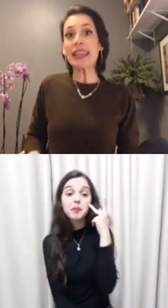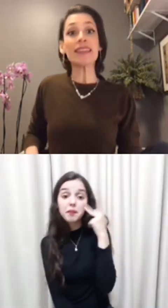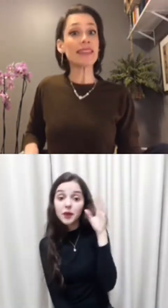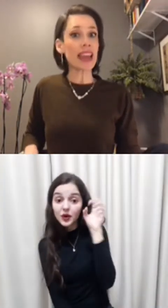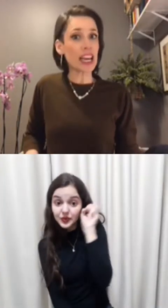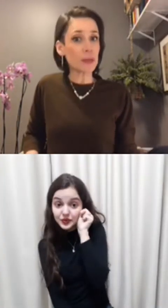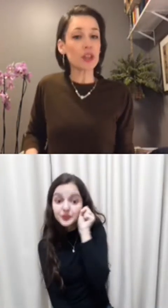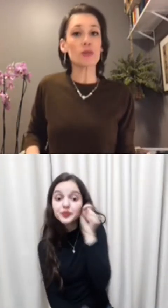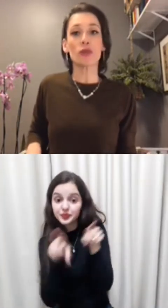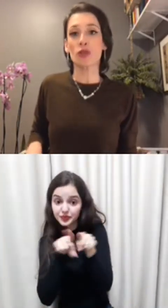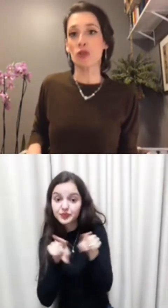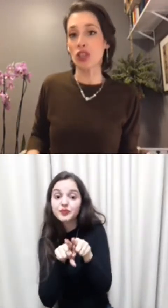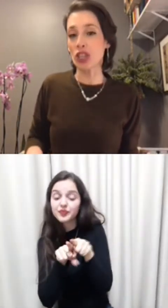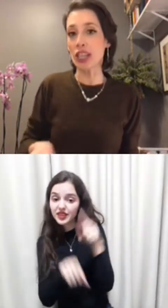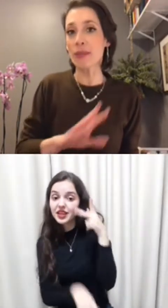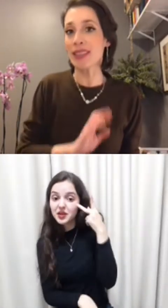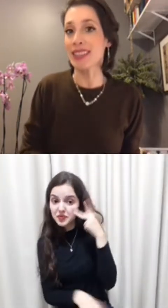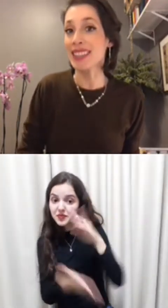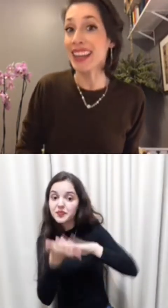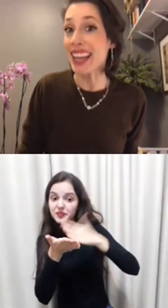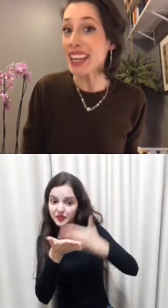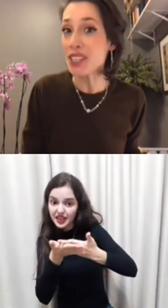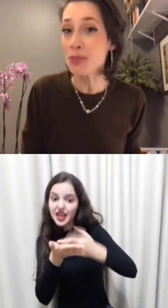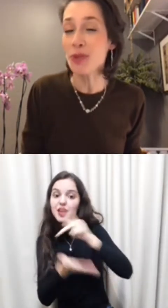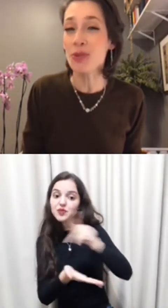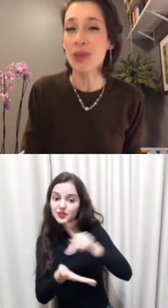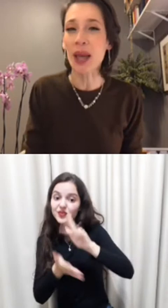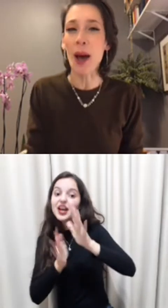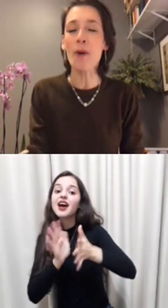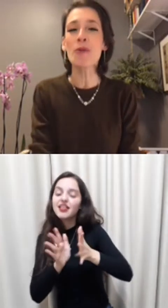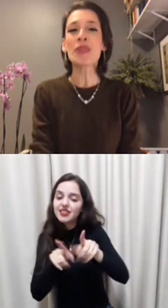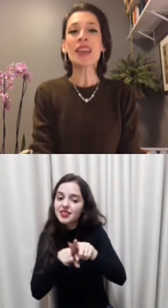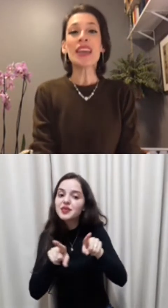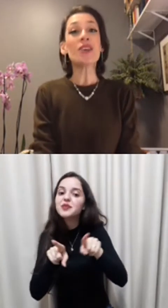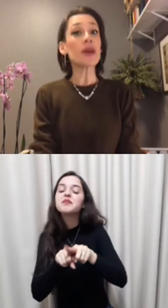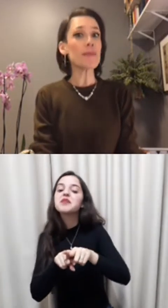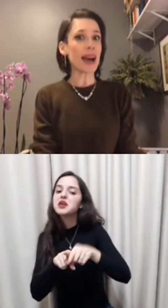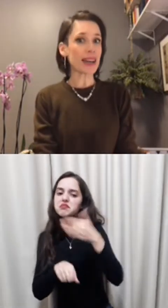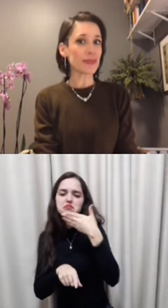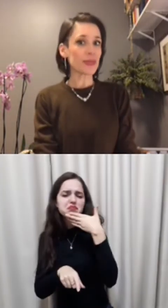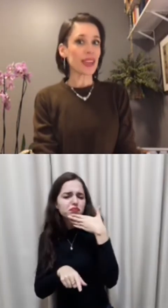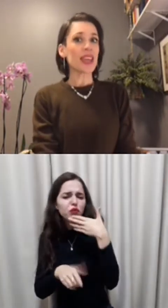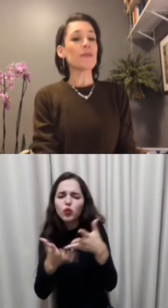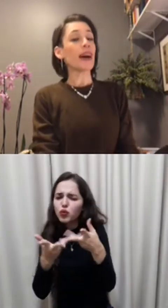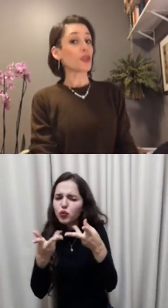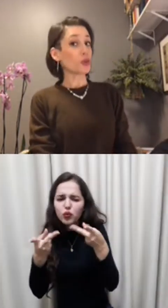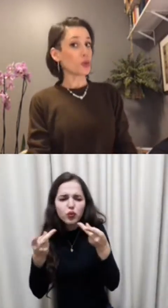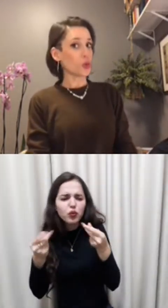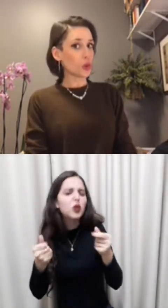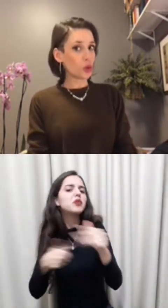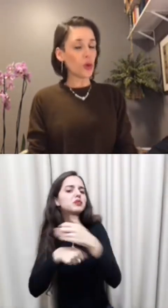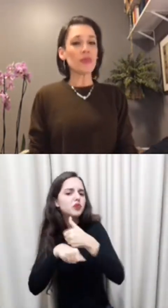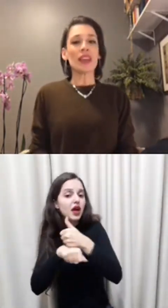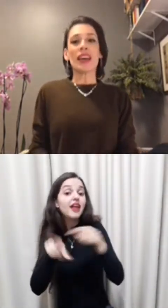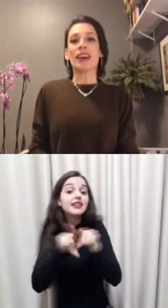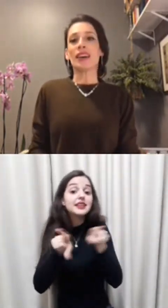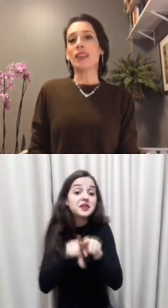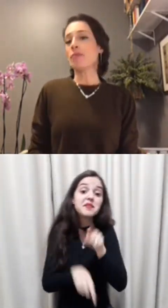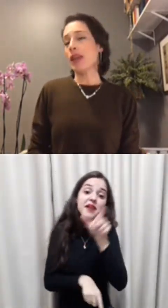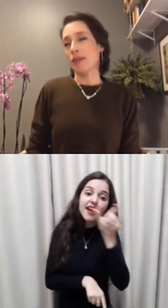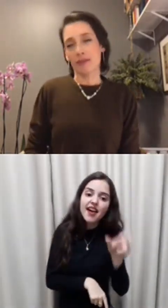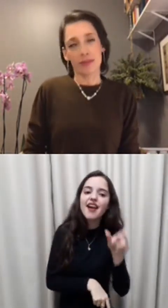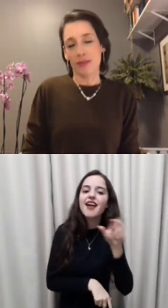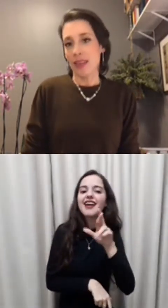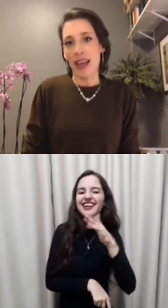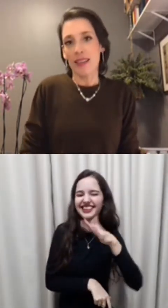Gabi, intérprete, professora de Libras, excelente, profissional. E o Rimar surdo,